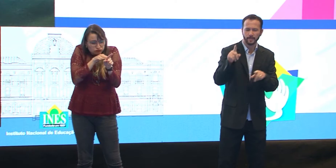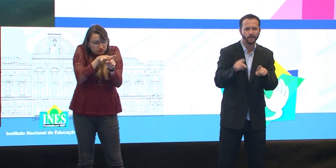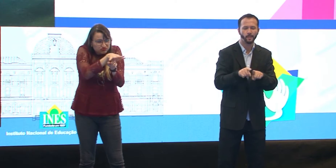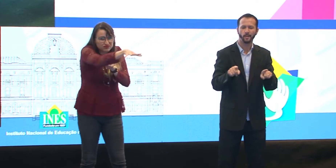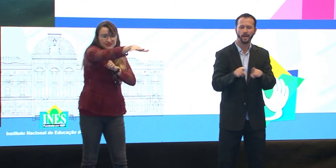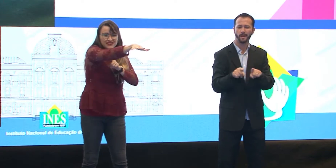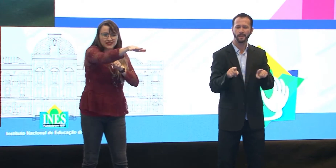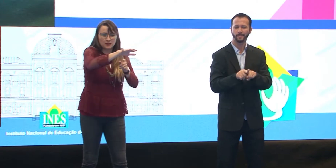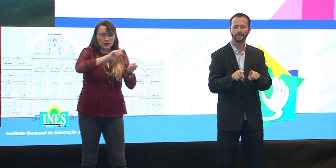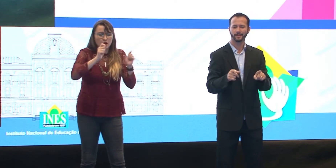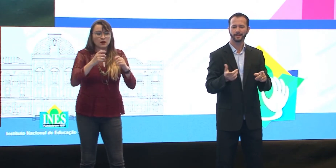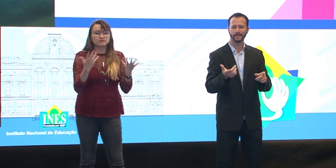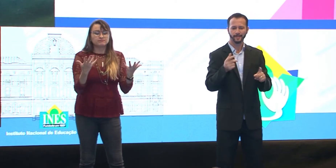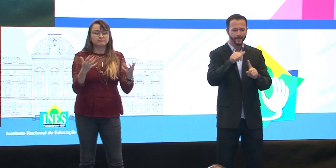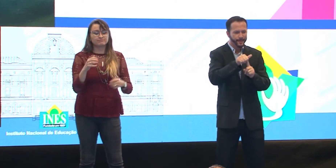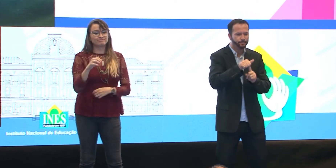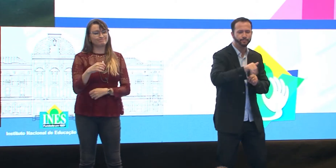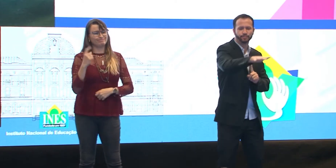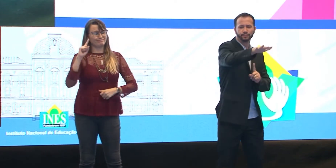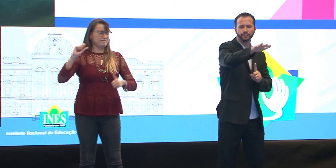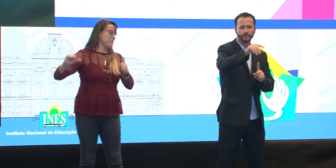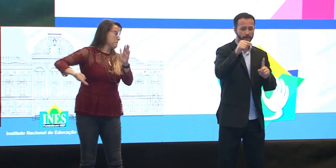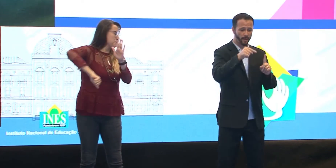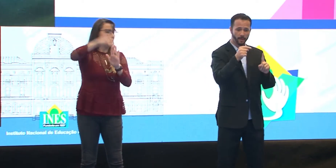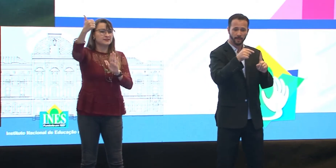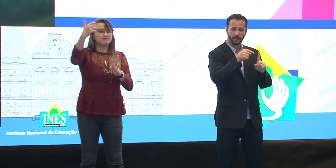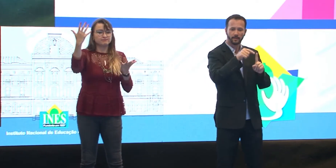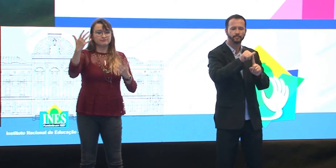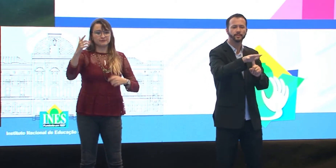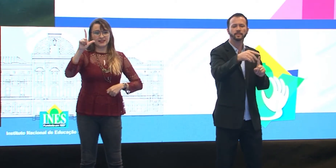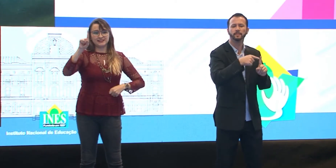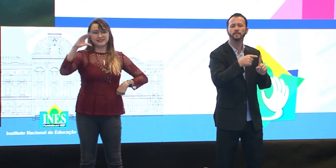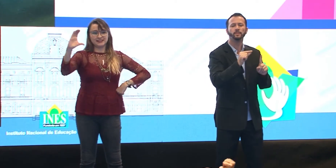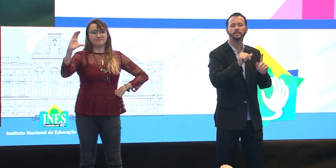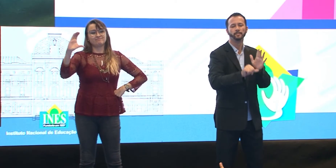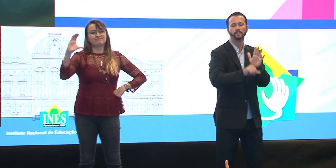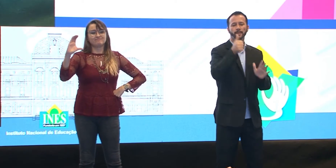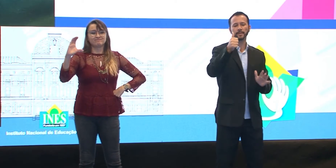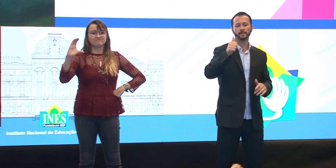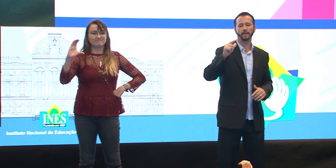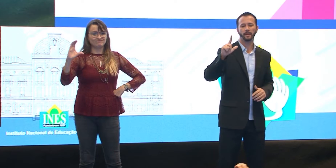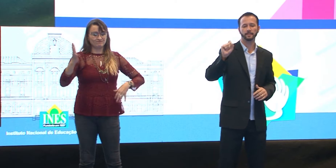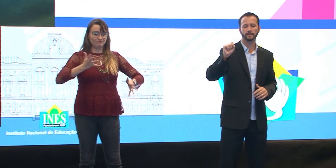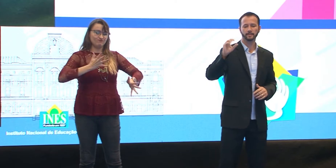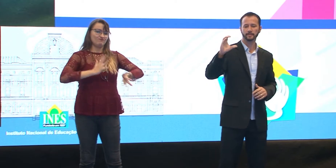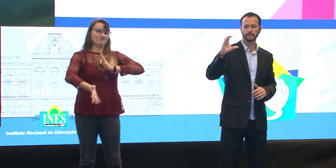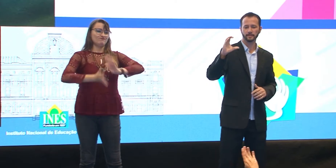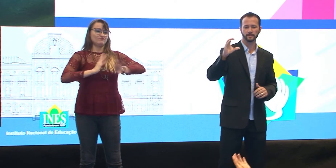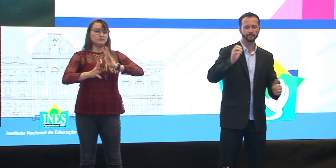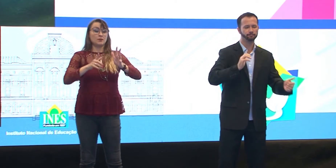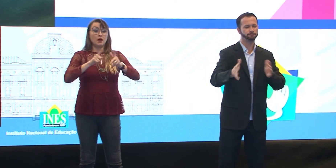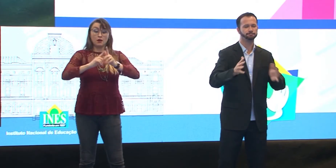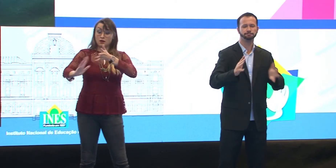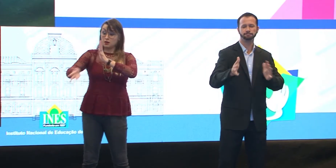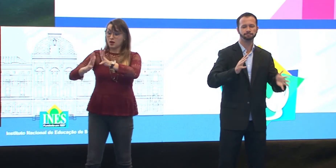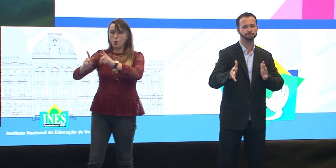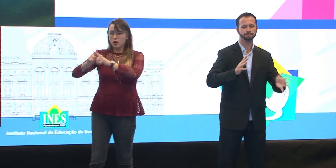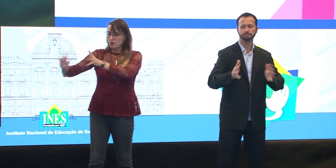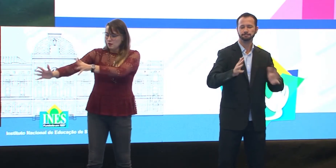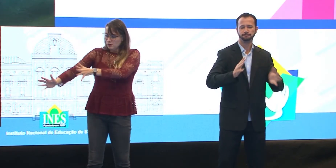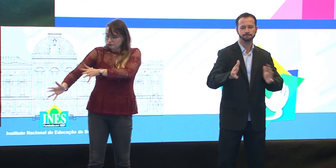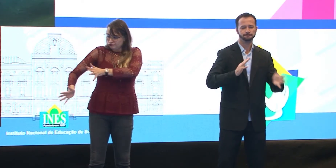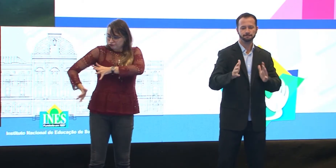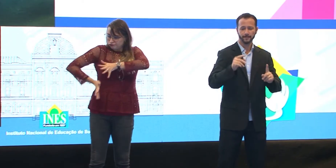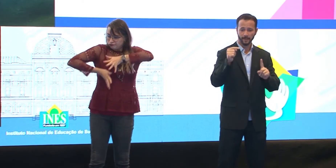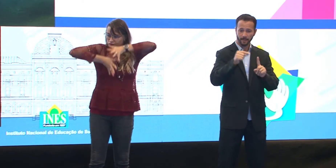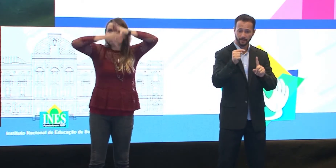Na Colômbia, nós temos algumas influências para a educação de surdos, né? Uma delas é o